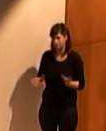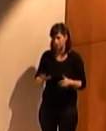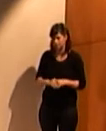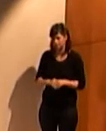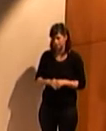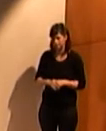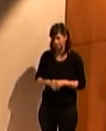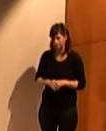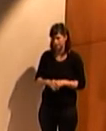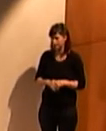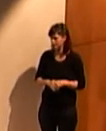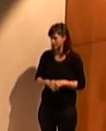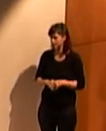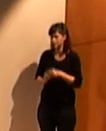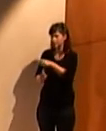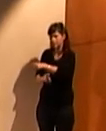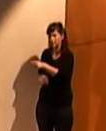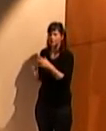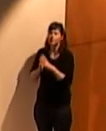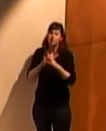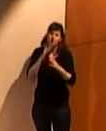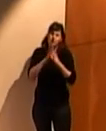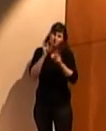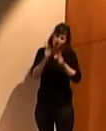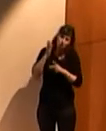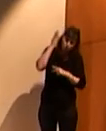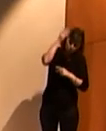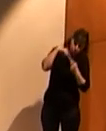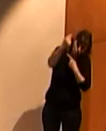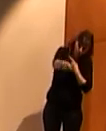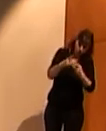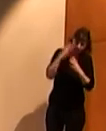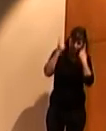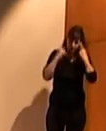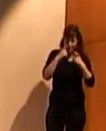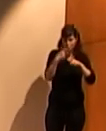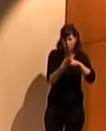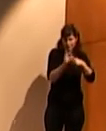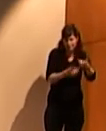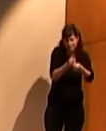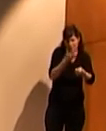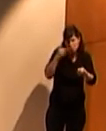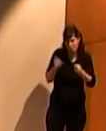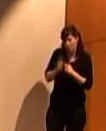Voilà. Mais bon, voilà. Après, on a aussi des outils, un outillage peut-être un peu plus adapté, là, ça a été vraiment fait avec les moyens du bord. Voilà.